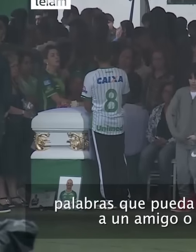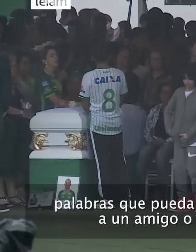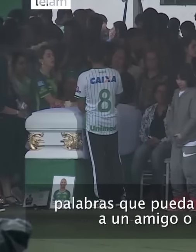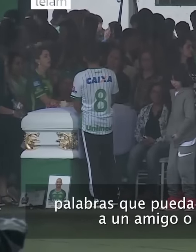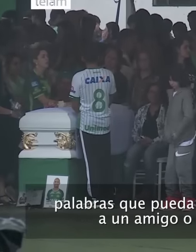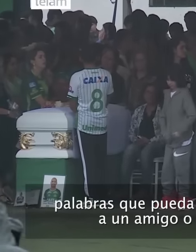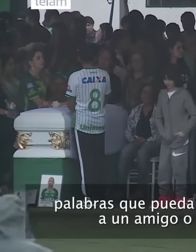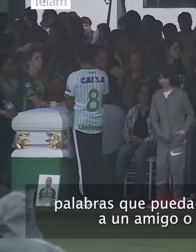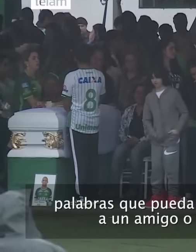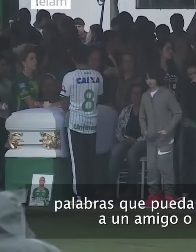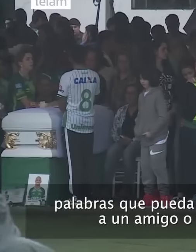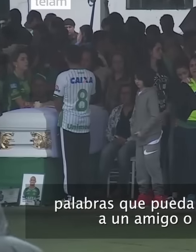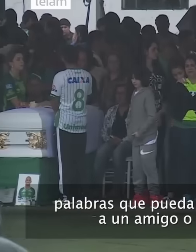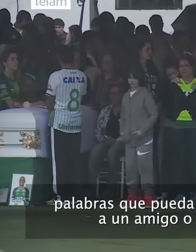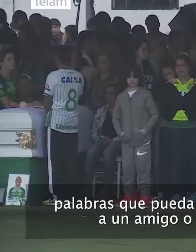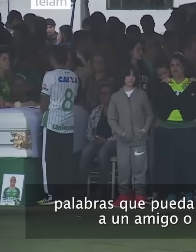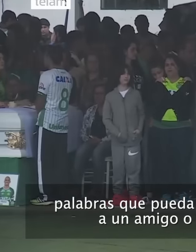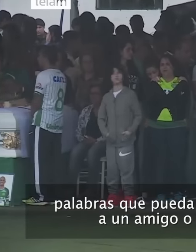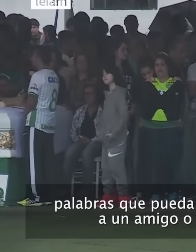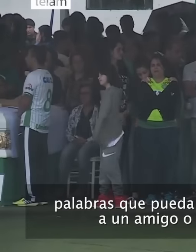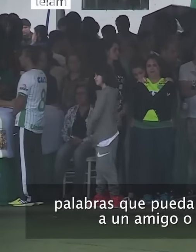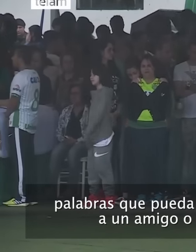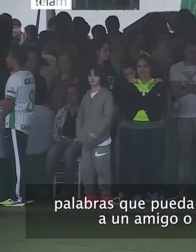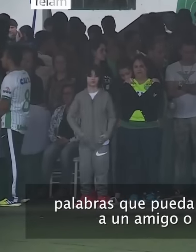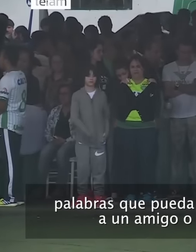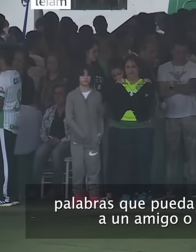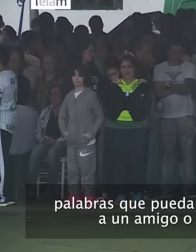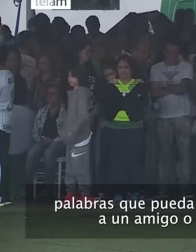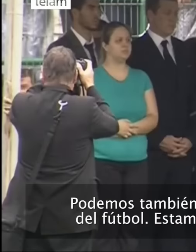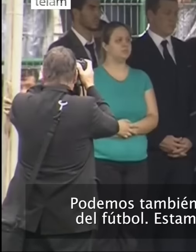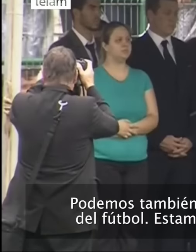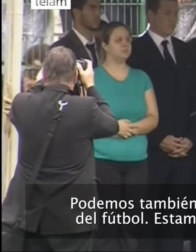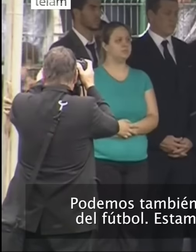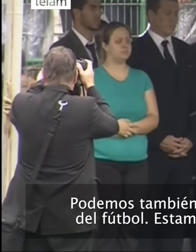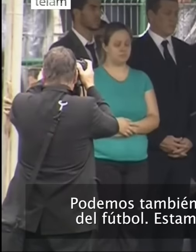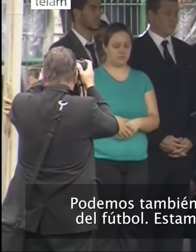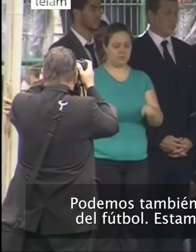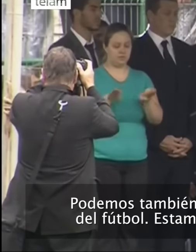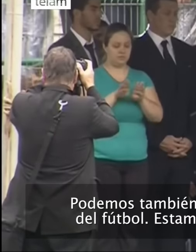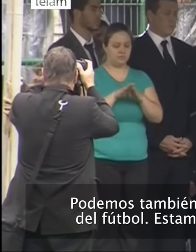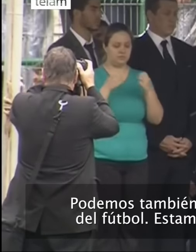familiar o amigo de esa forma trágica. Podemos también